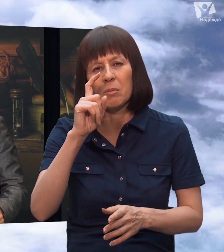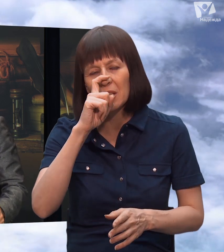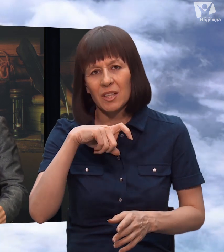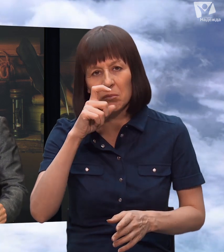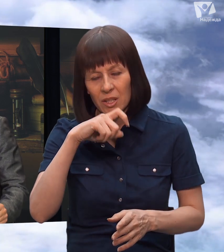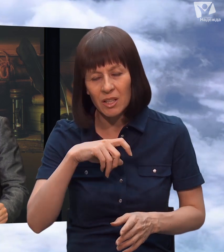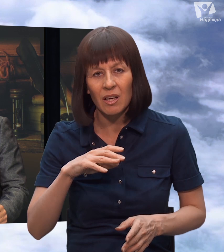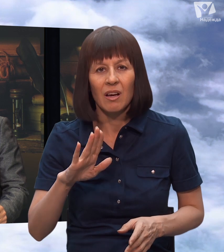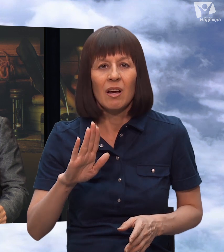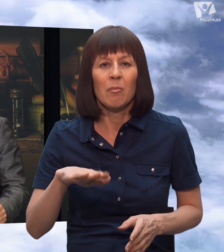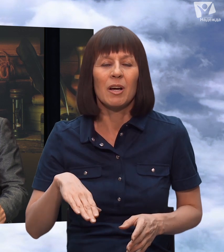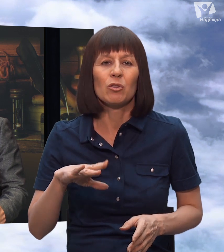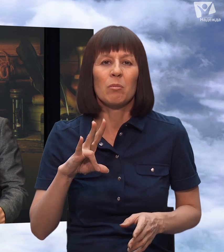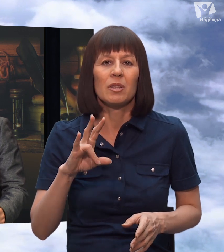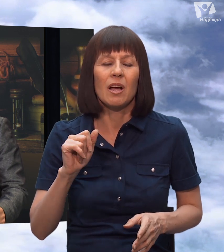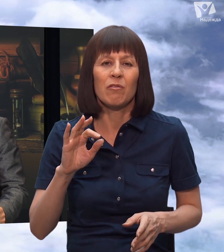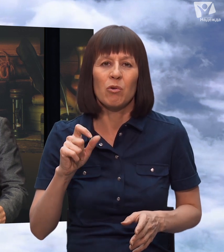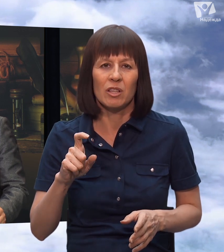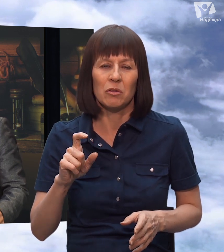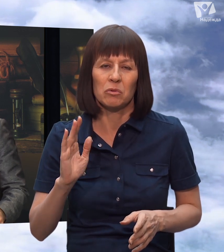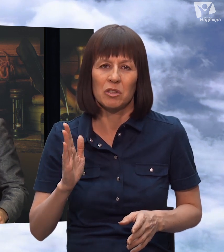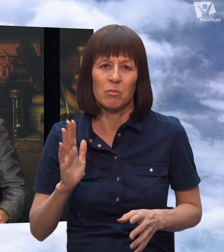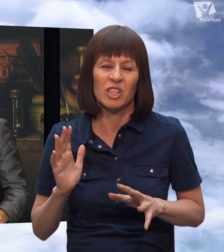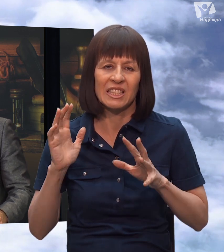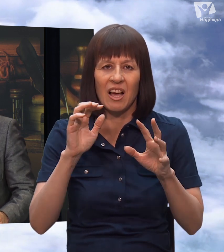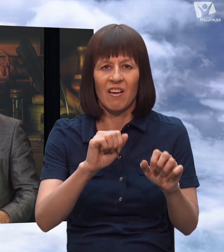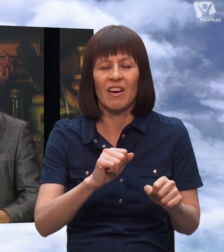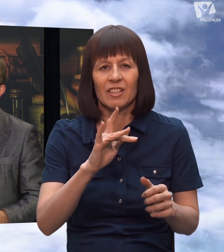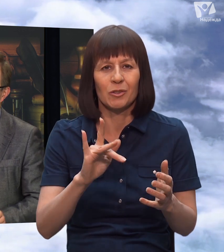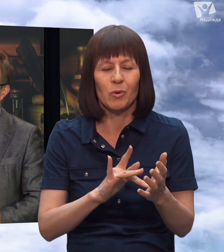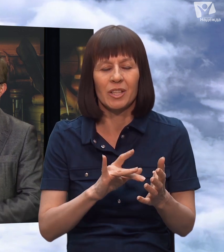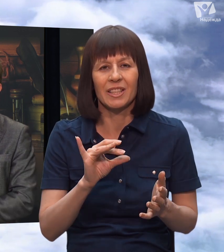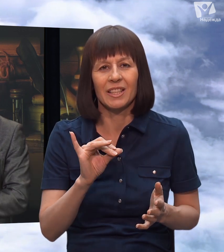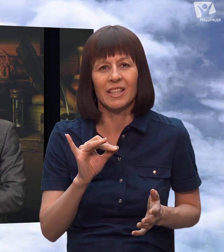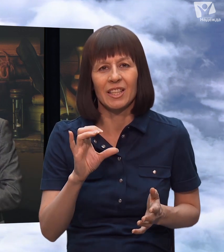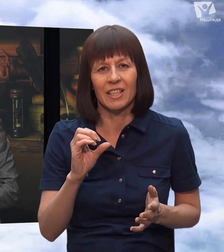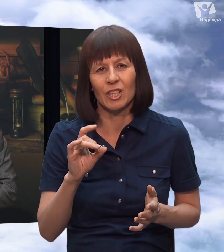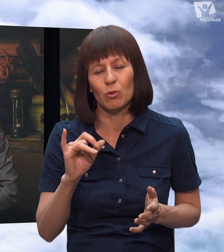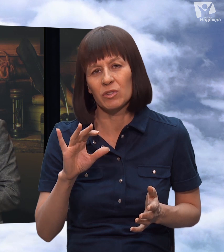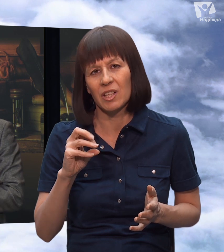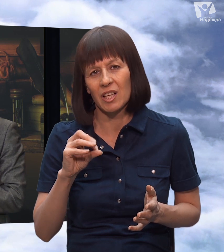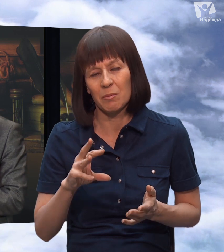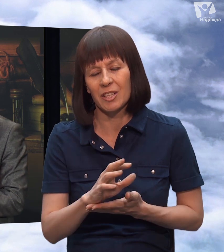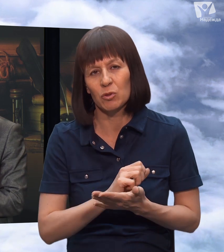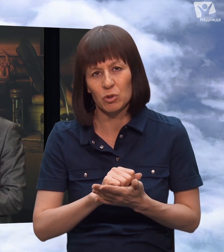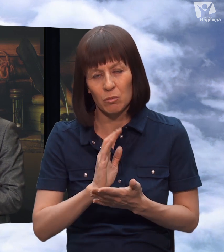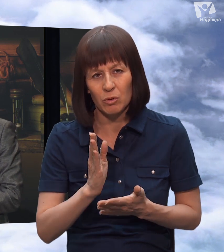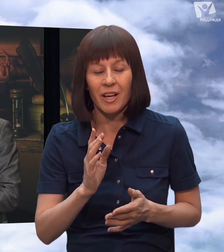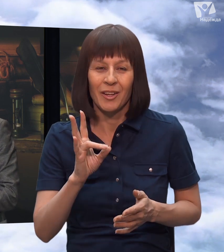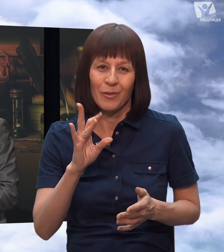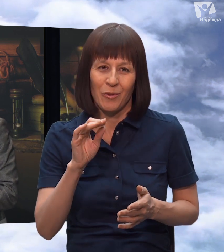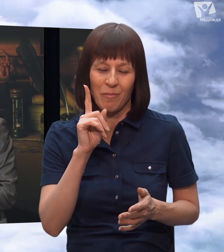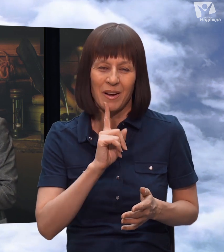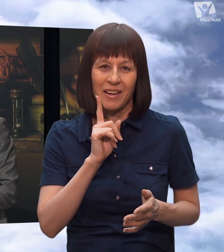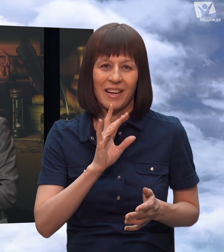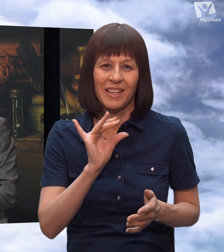в очень юном но если так можно выразиться возрасте на самом деле будучи маленьким